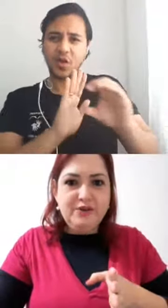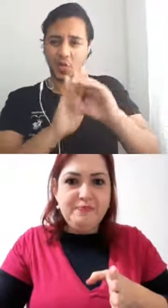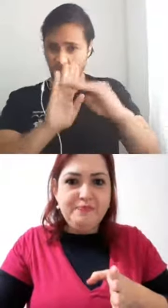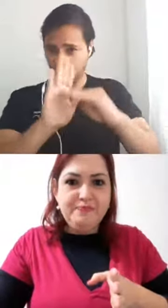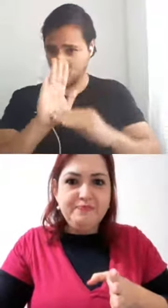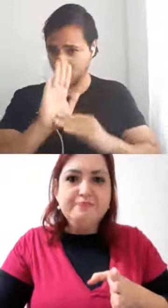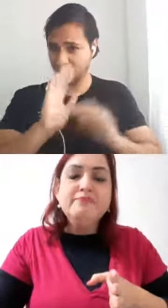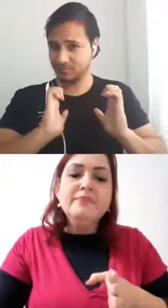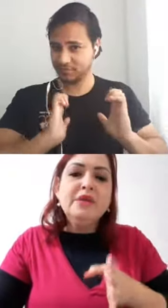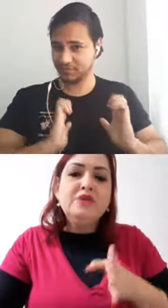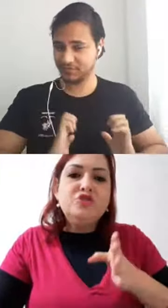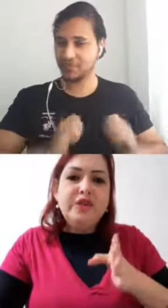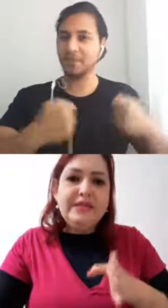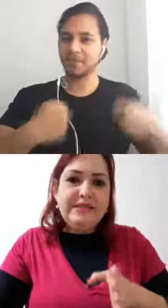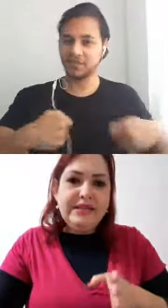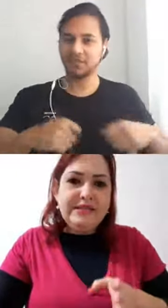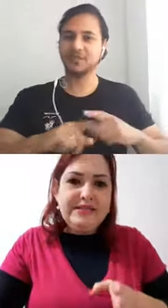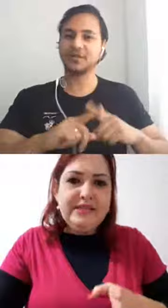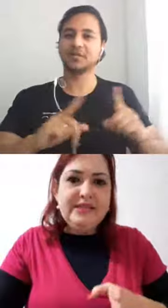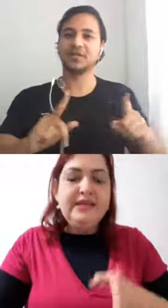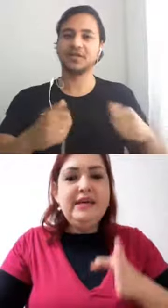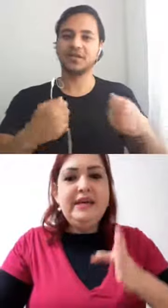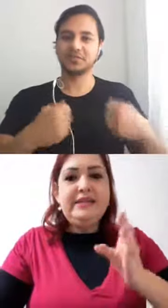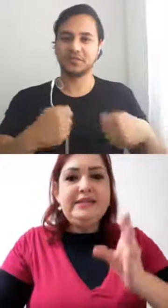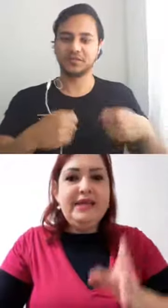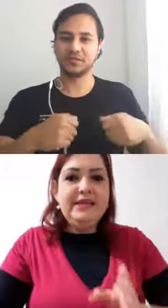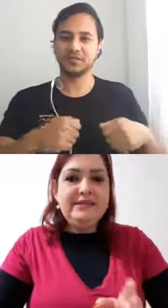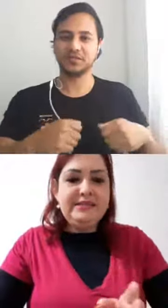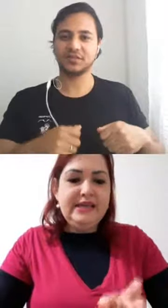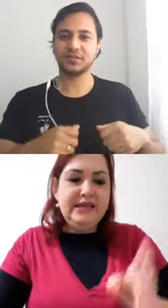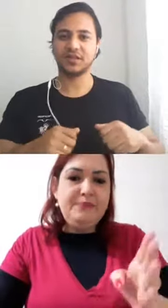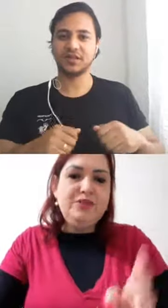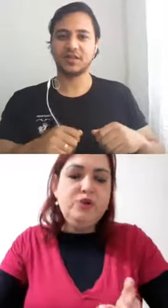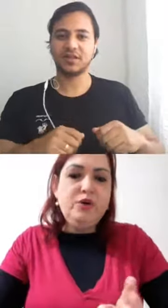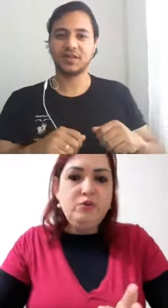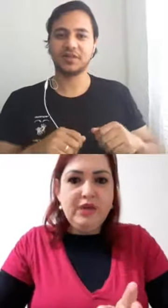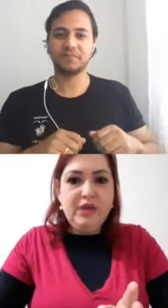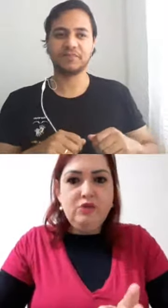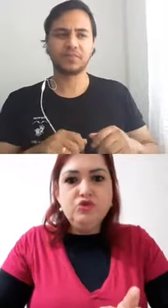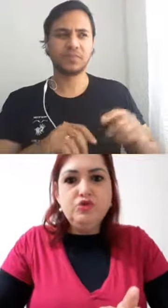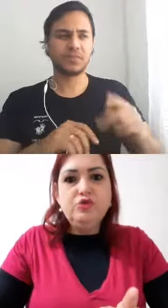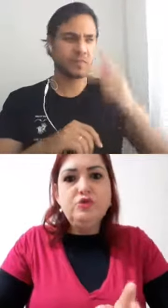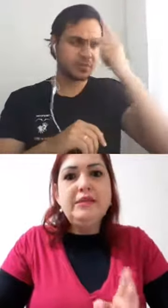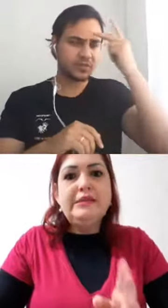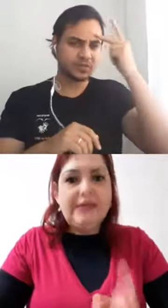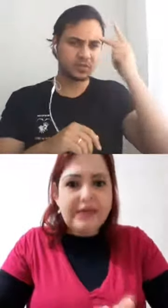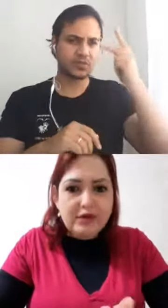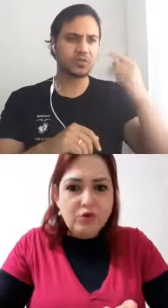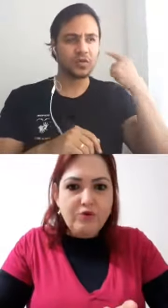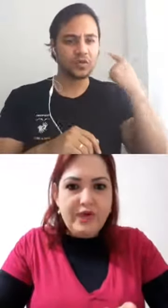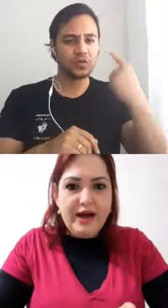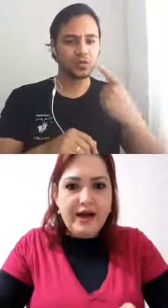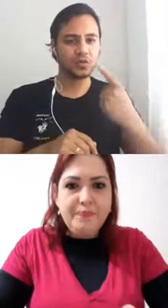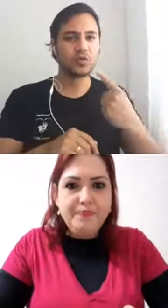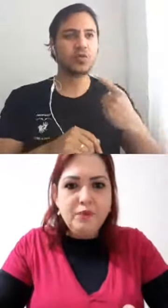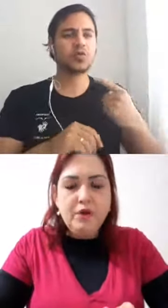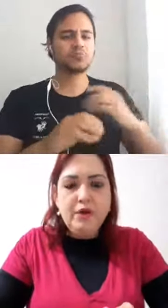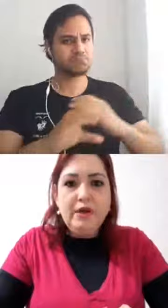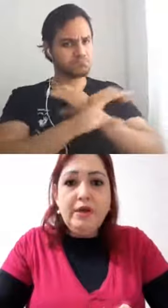ética. Só que ele tem que seguir, ele tem que ser a pessoa com quem o surdo tem que